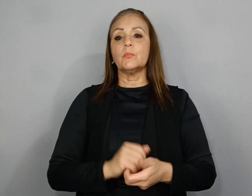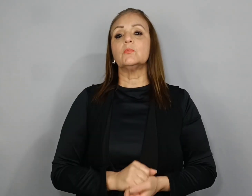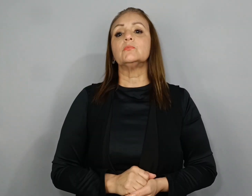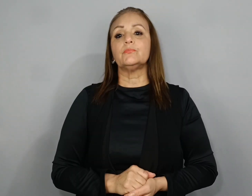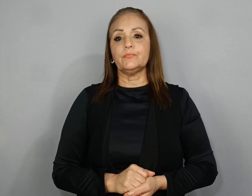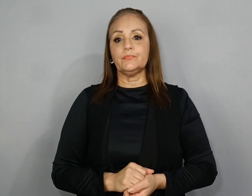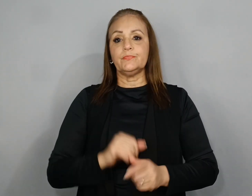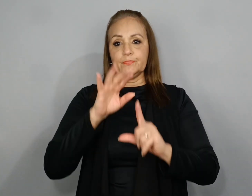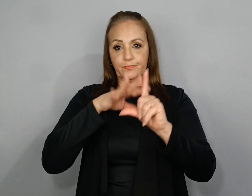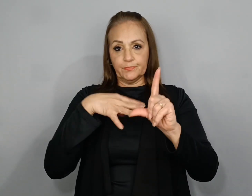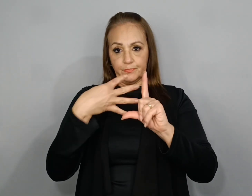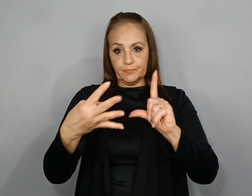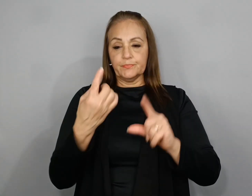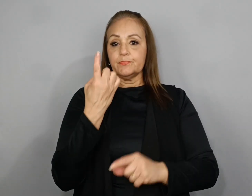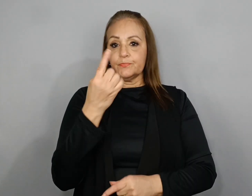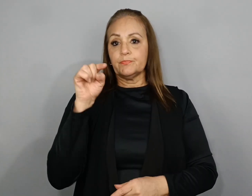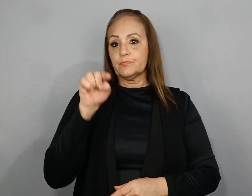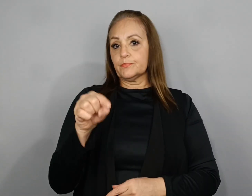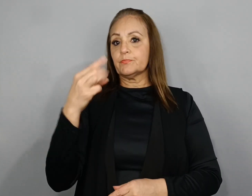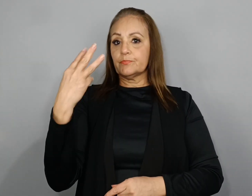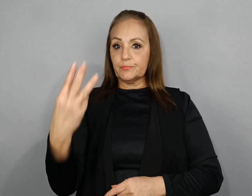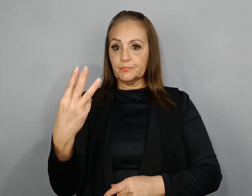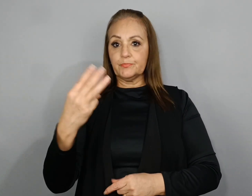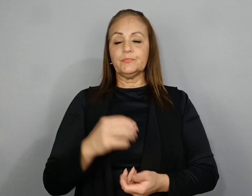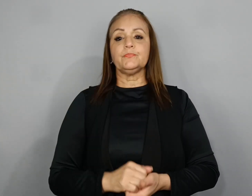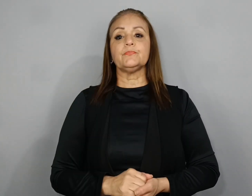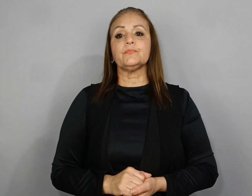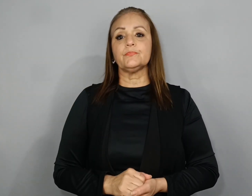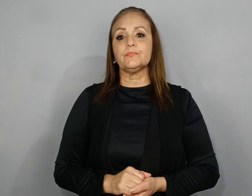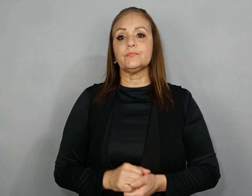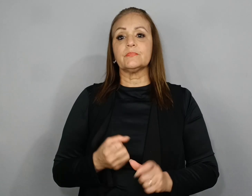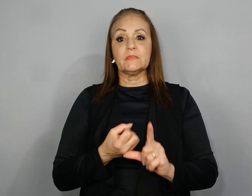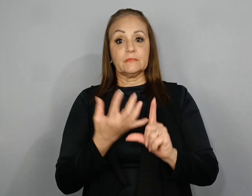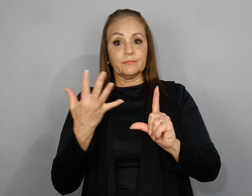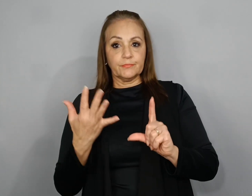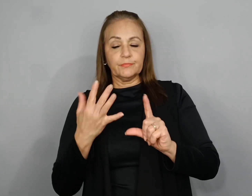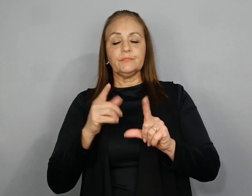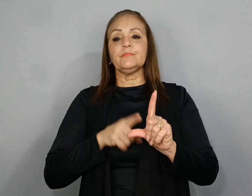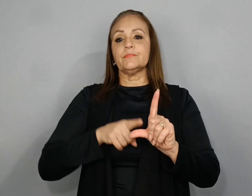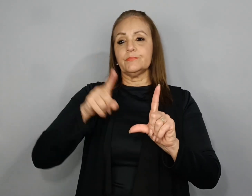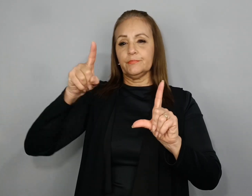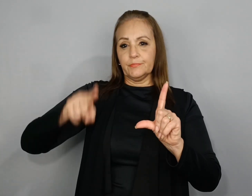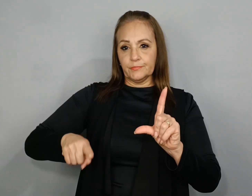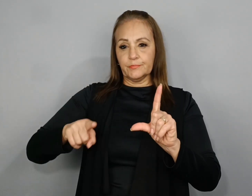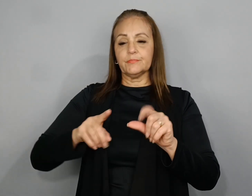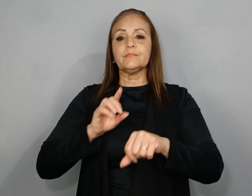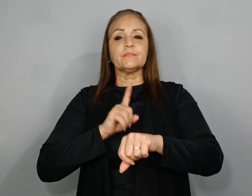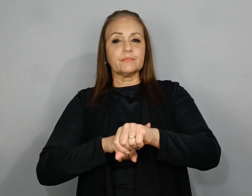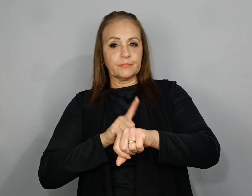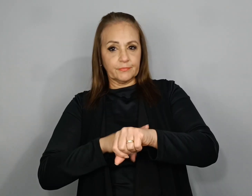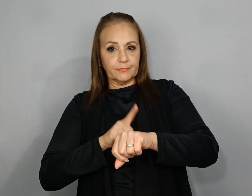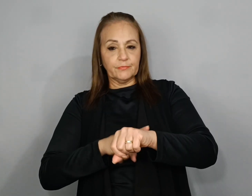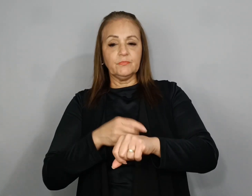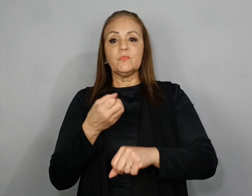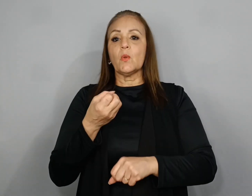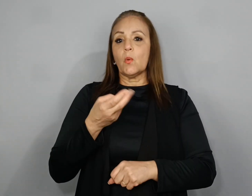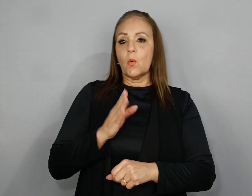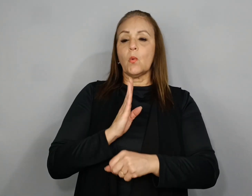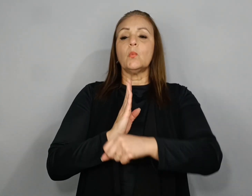Tabela 1.3. Série estatística temporal ou cronológica.